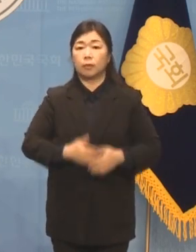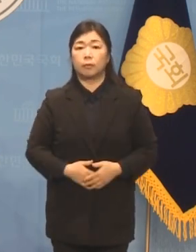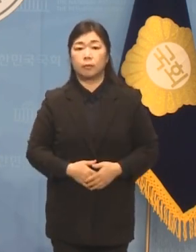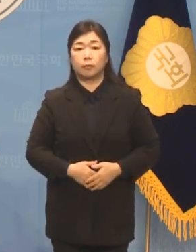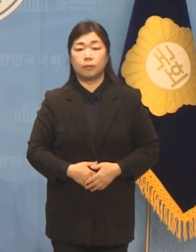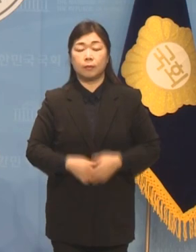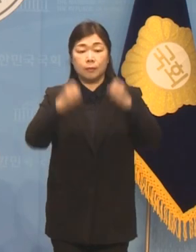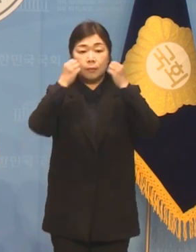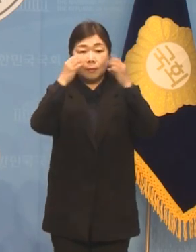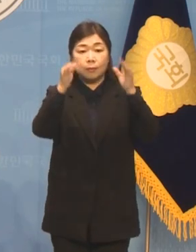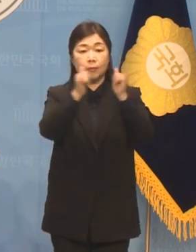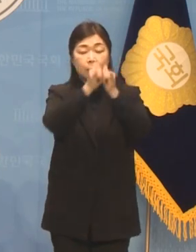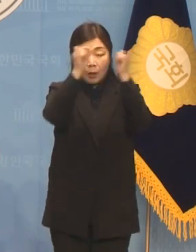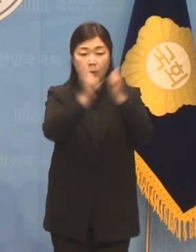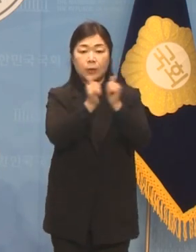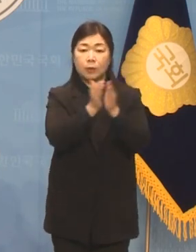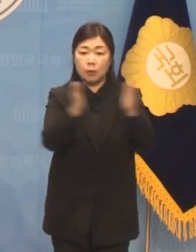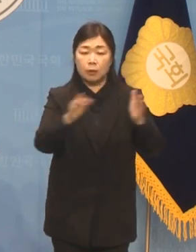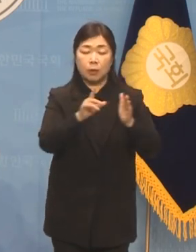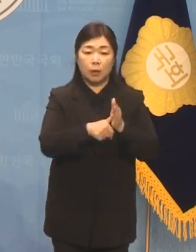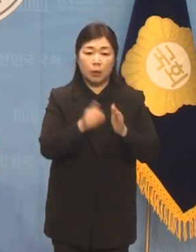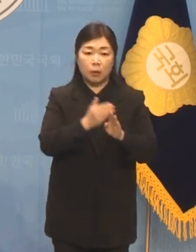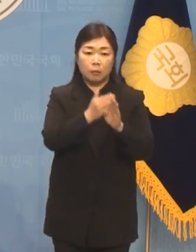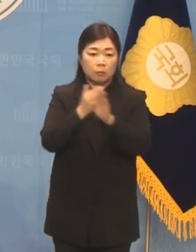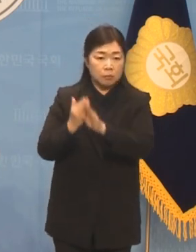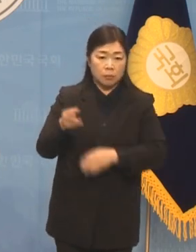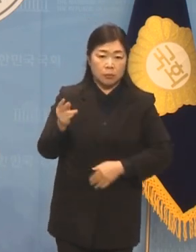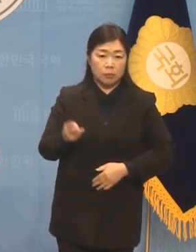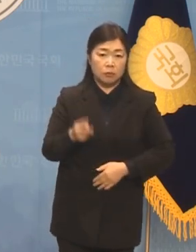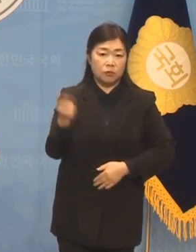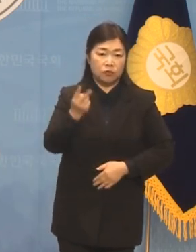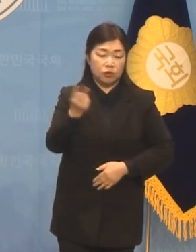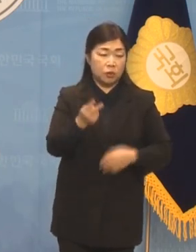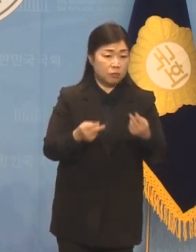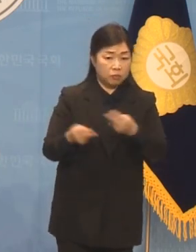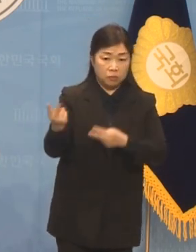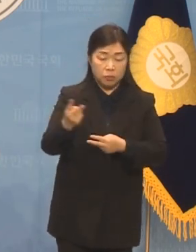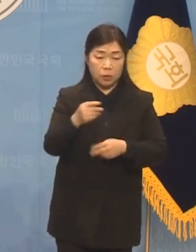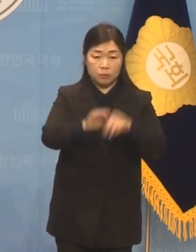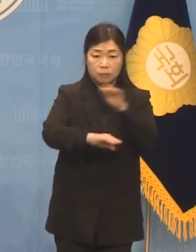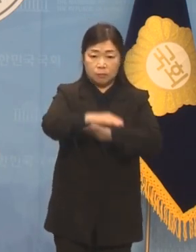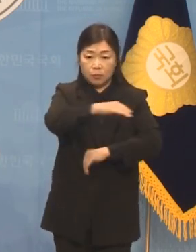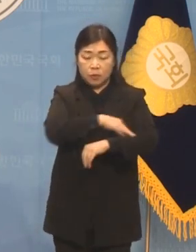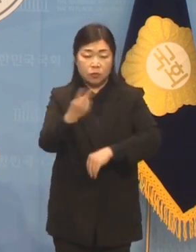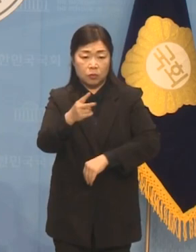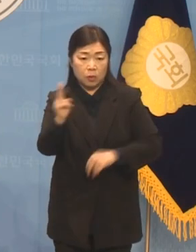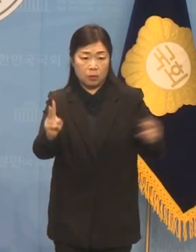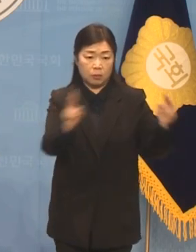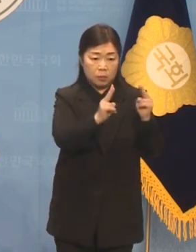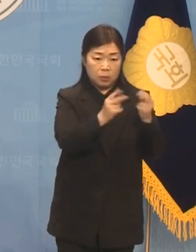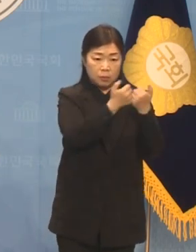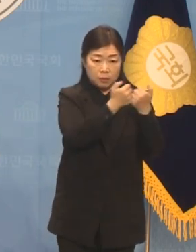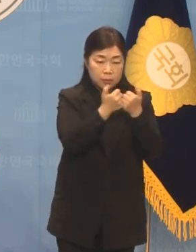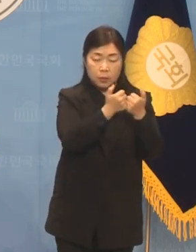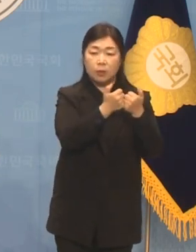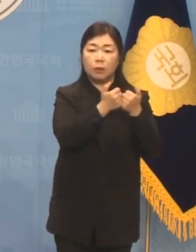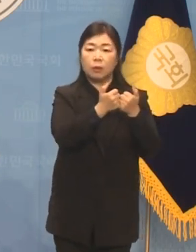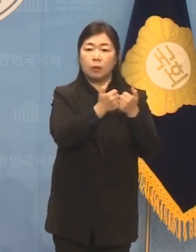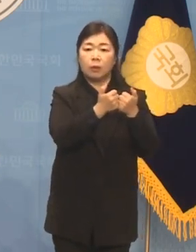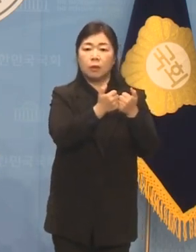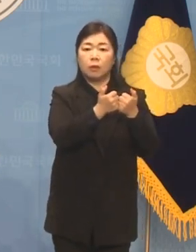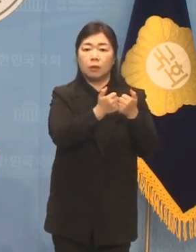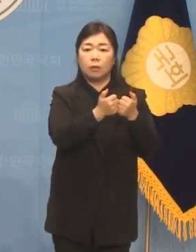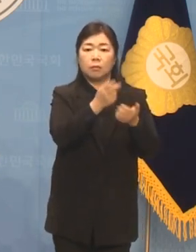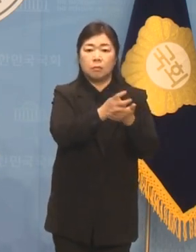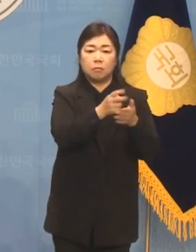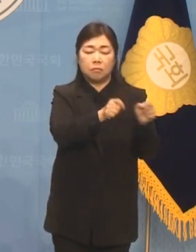가는 문턱에서 또다시 은밀한 공모를 통해서 야합해서 다시 죽음이,